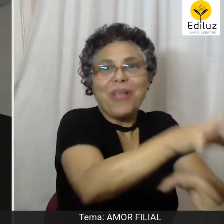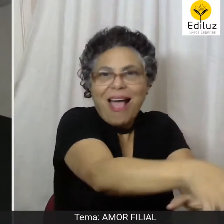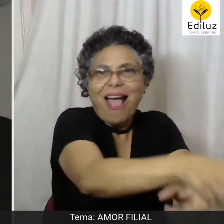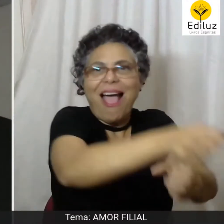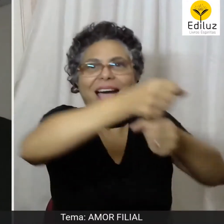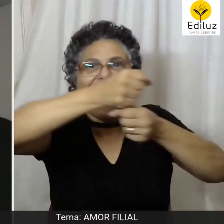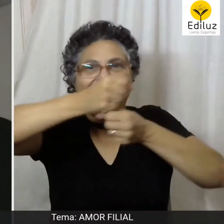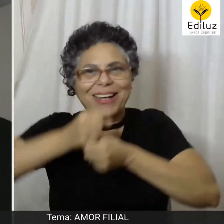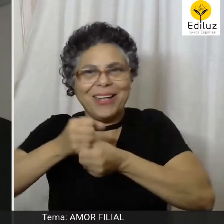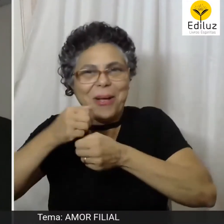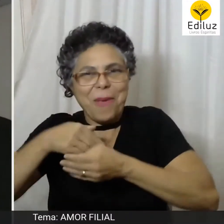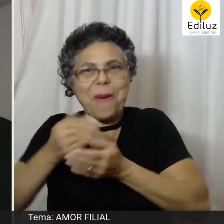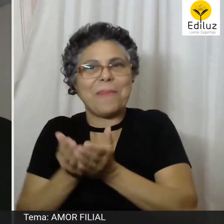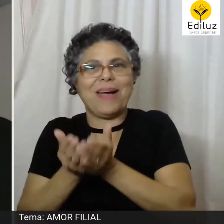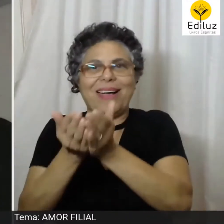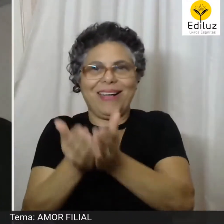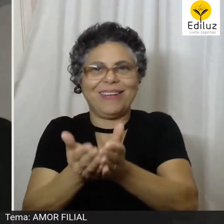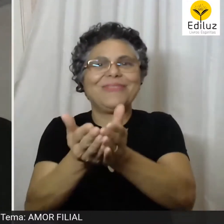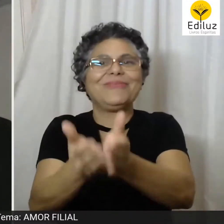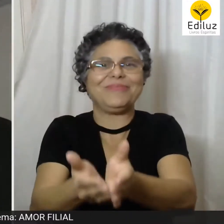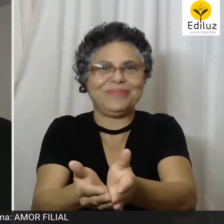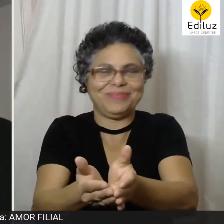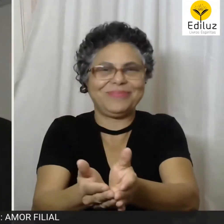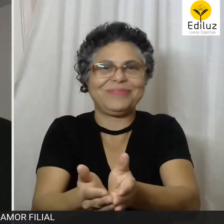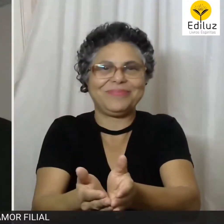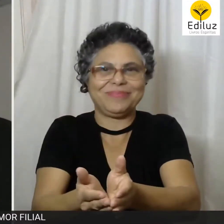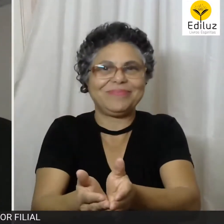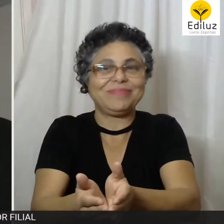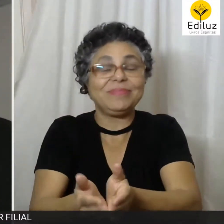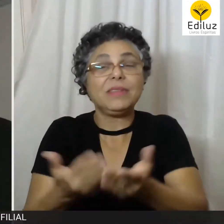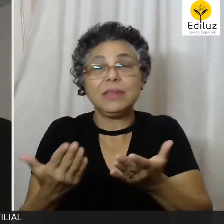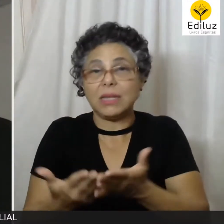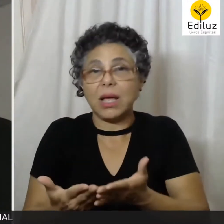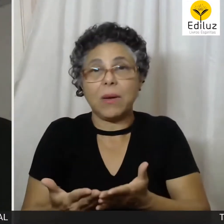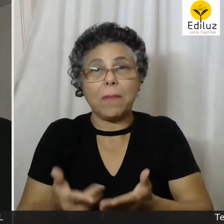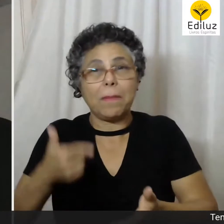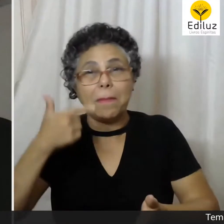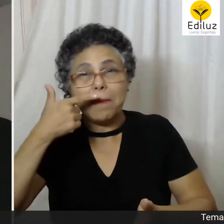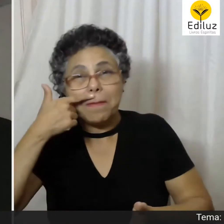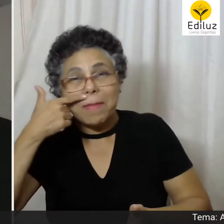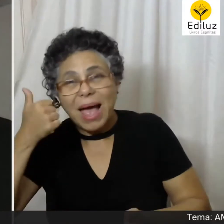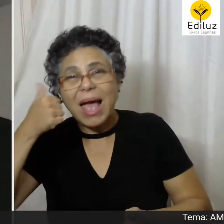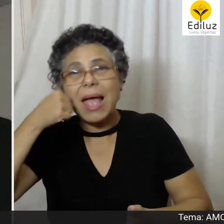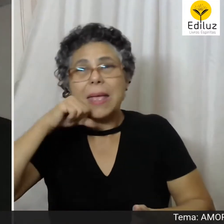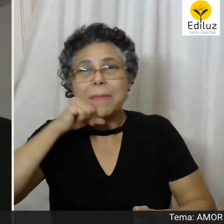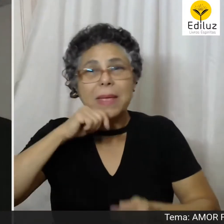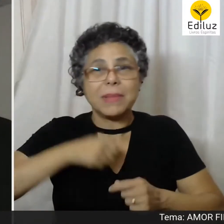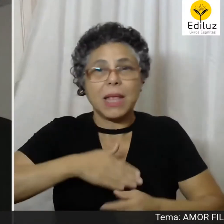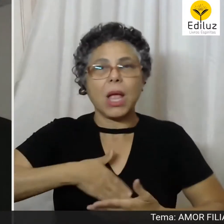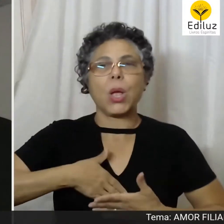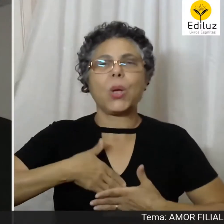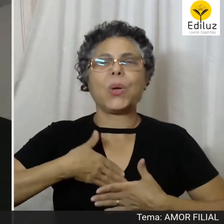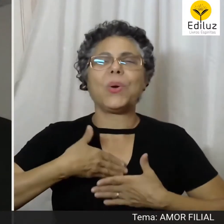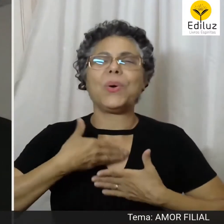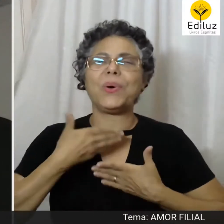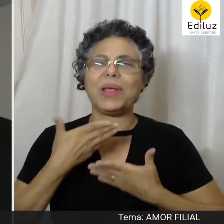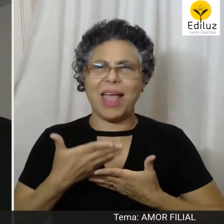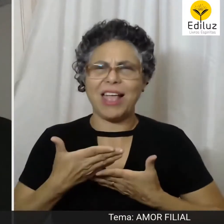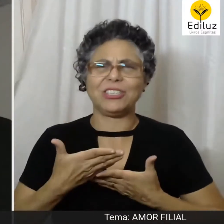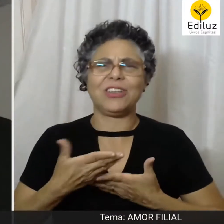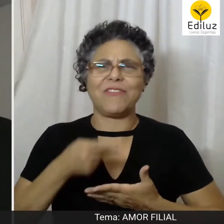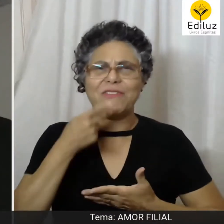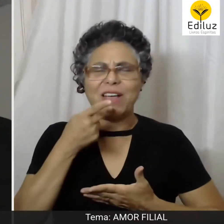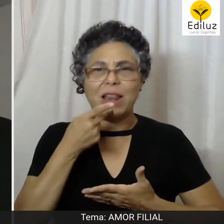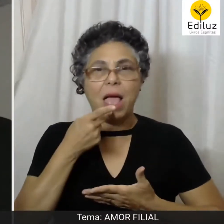resgatar. Para ser pais, é preciso ter a coragem e até mesmo afirmar e dizer,